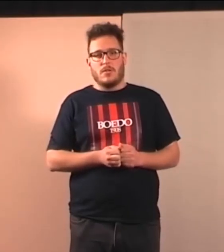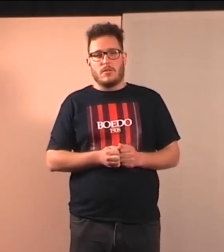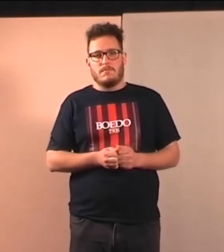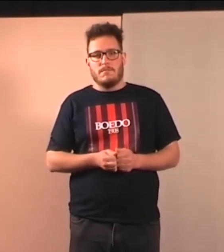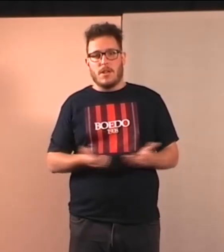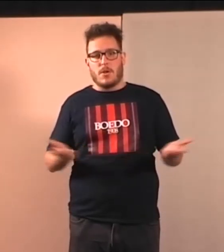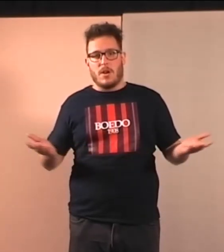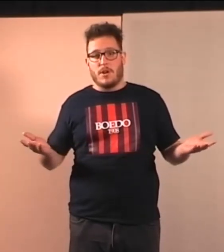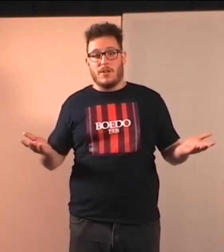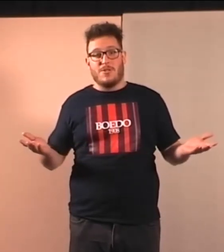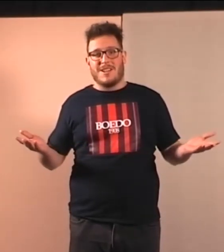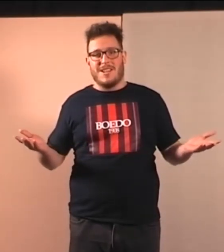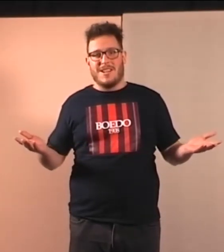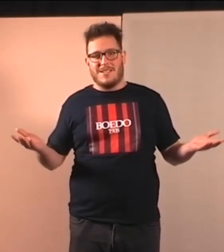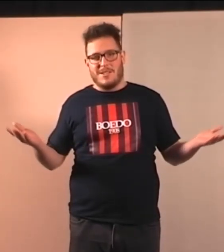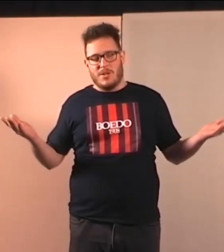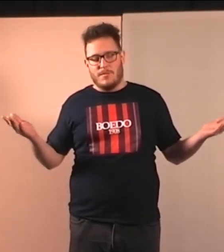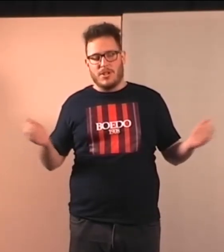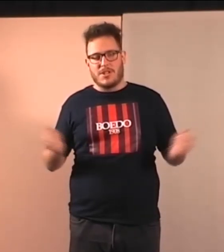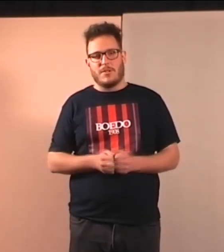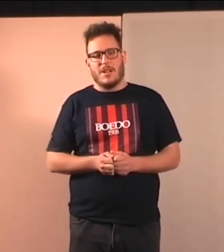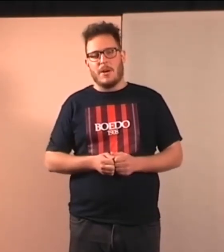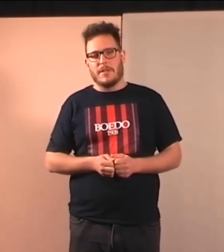Y roguemos que no nos caiga ni un botellazo en la cabeza